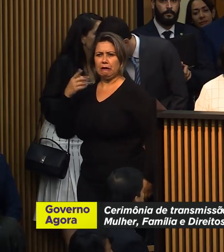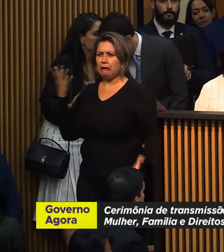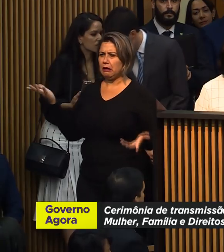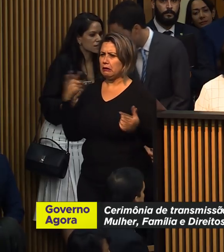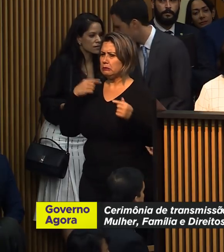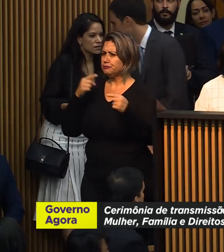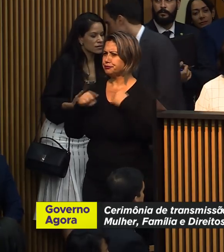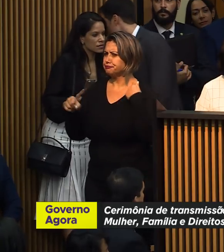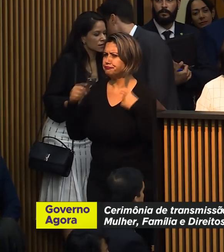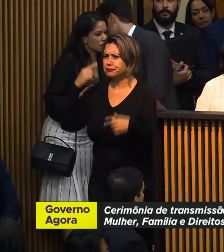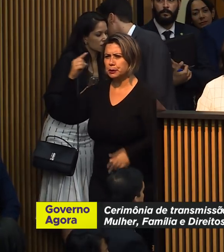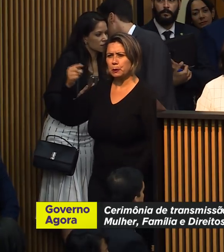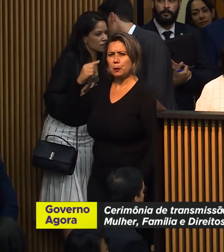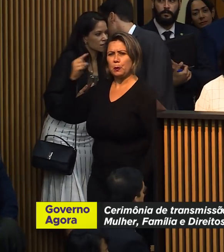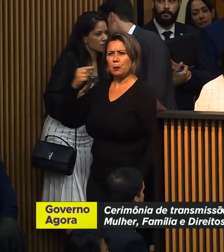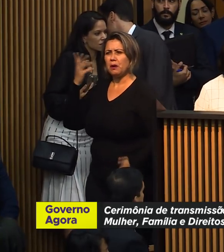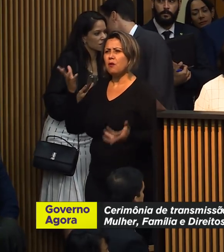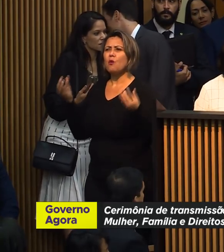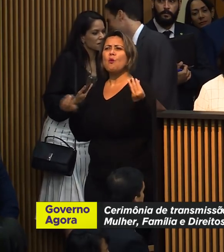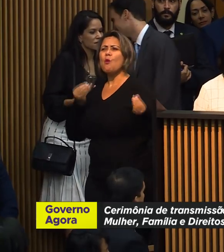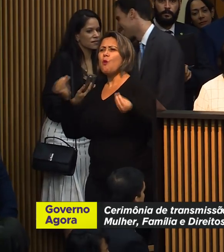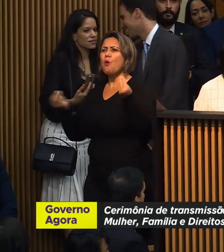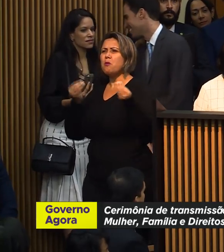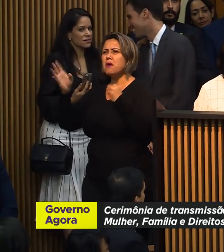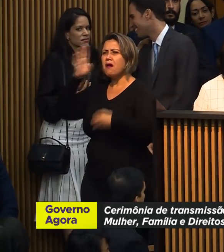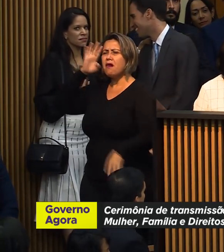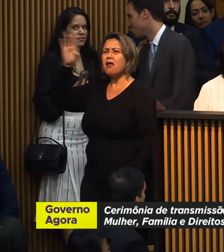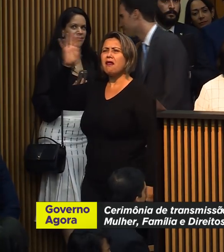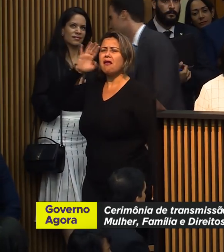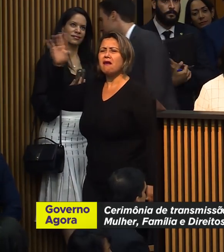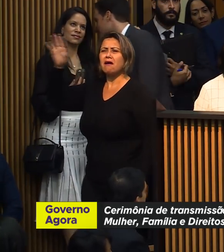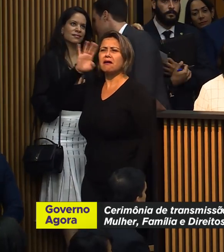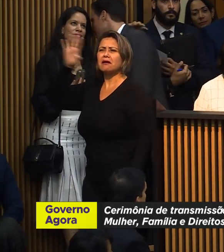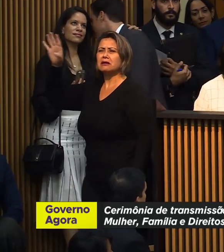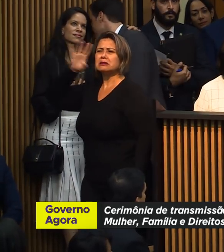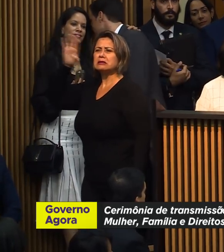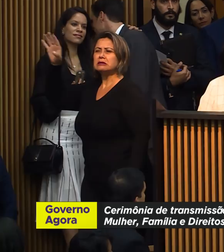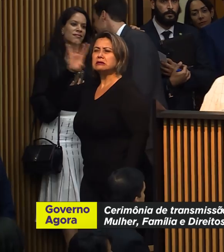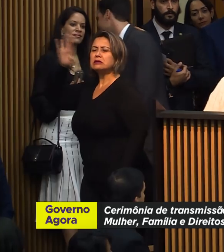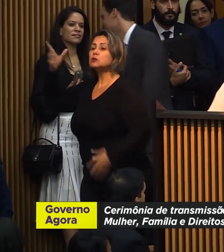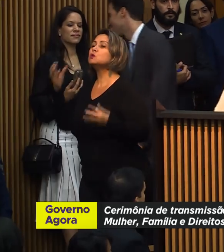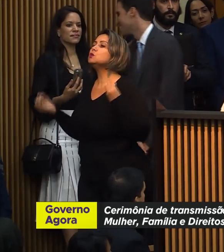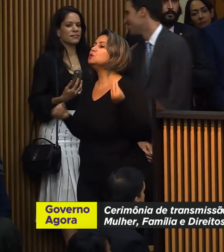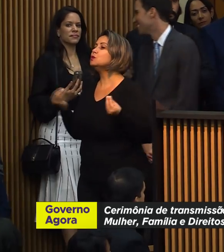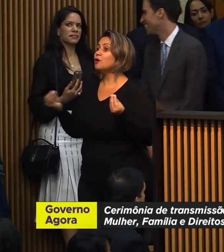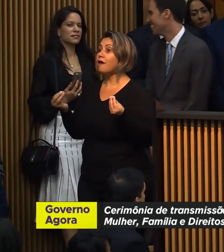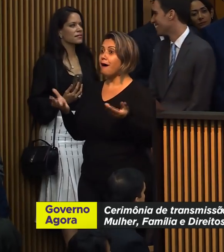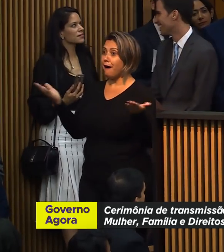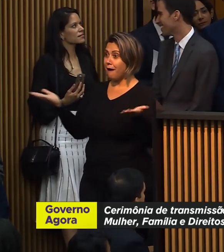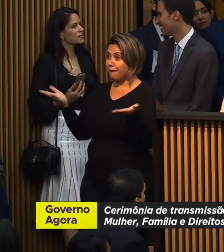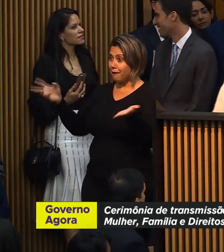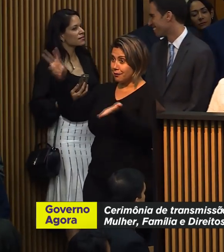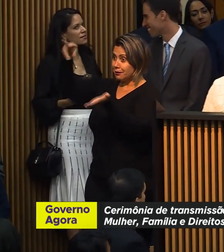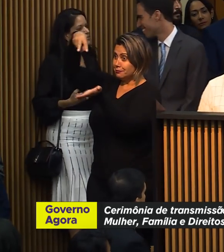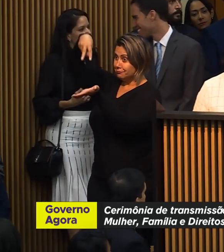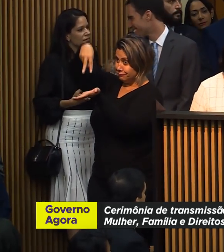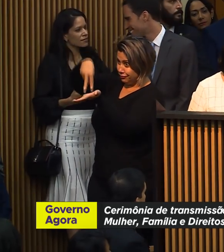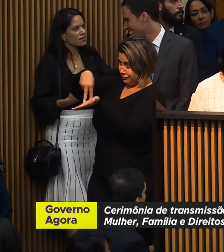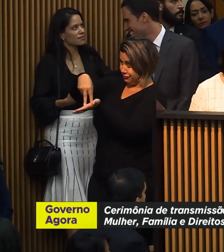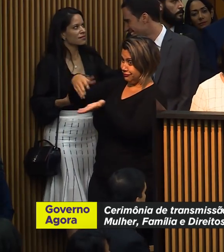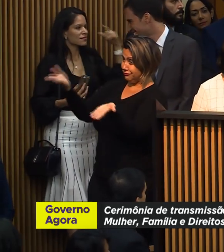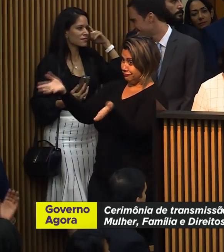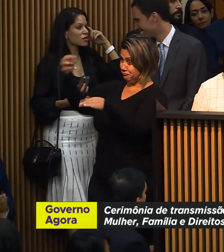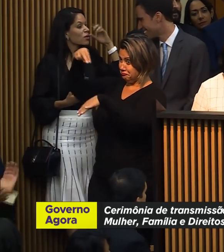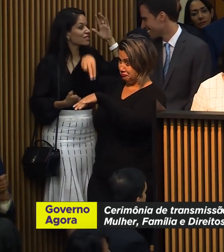vezes. Disseram que a gente vivia de utopia, de sonhos. Mas olha onde o nosso sonho nos